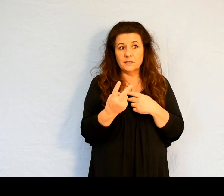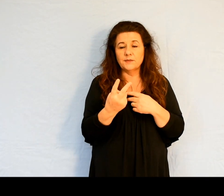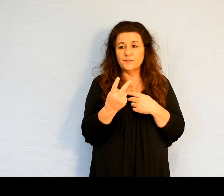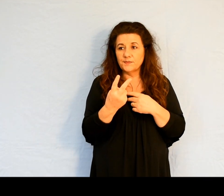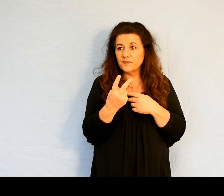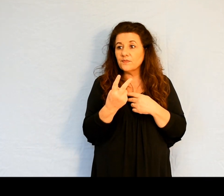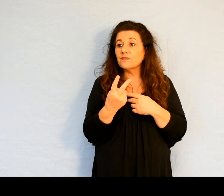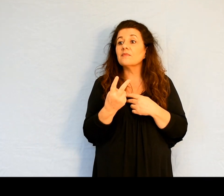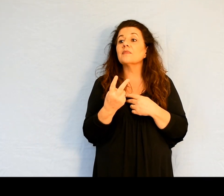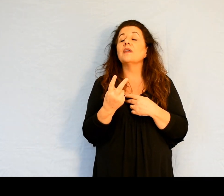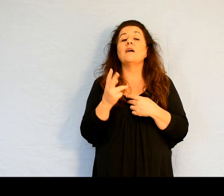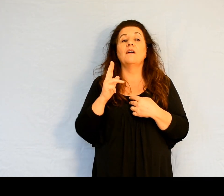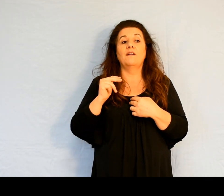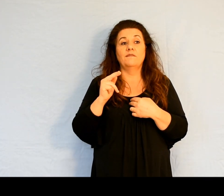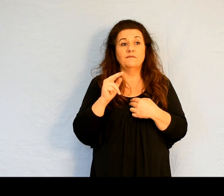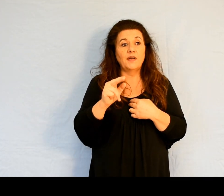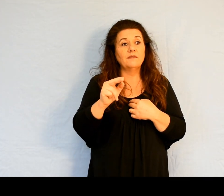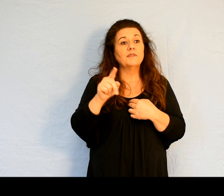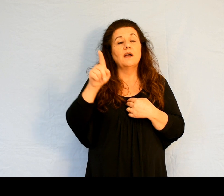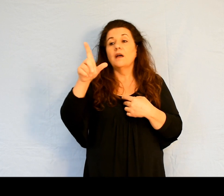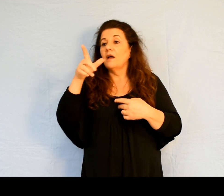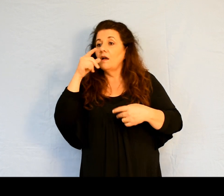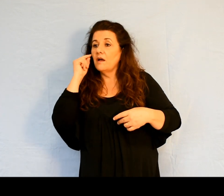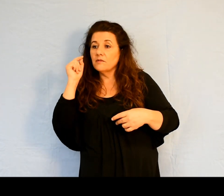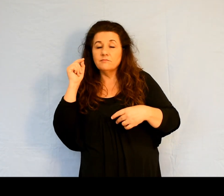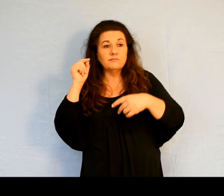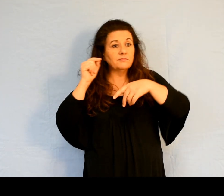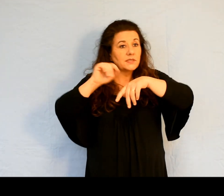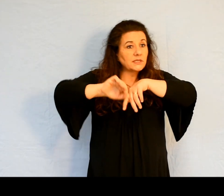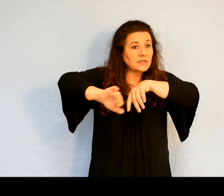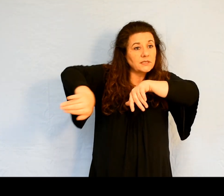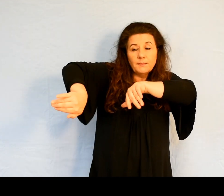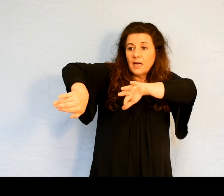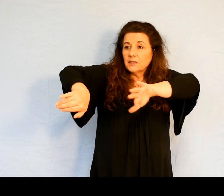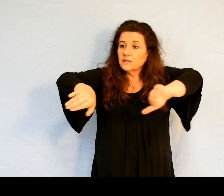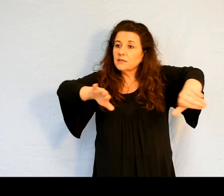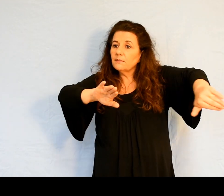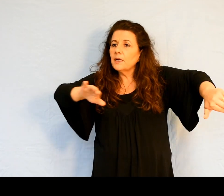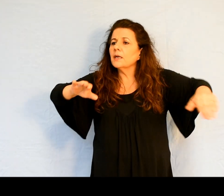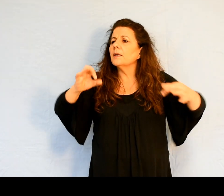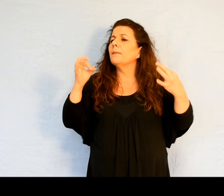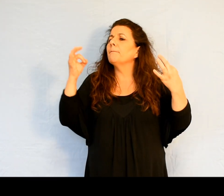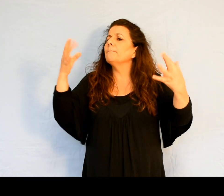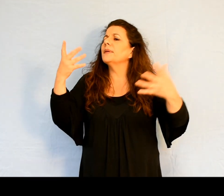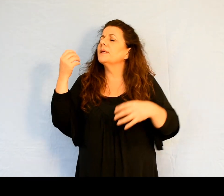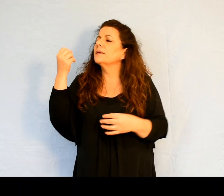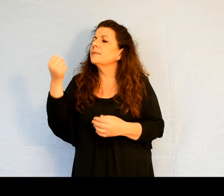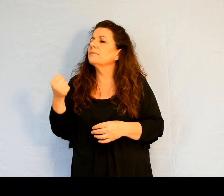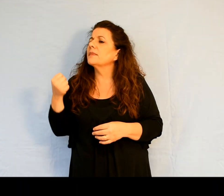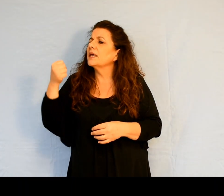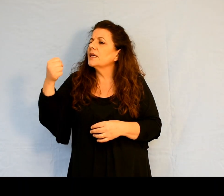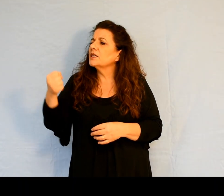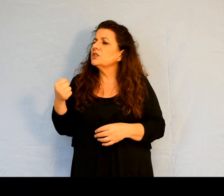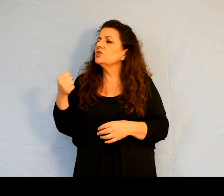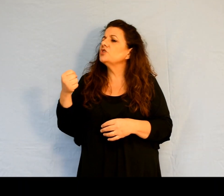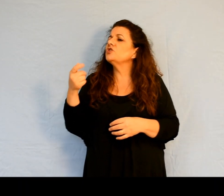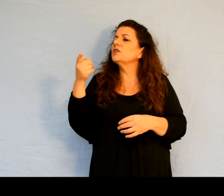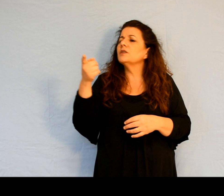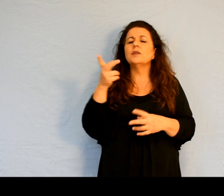Il séparera les hommes les uns des autres, comme le berger sépare les brebis des boucs.